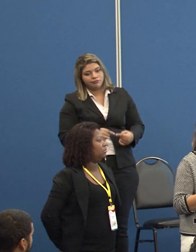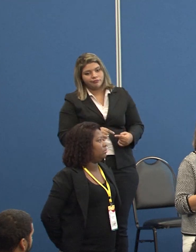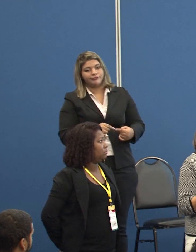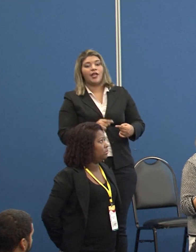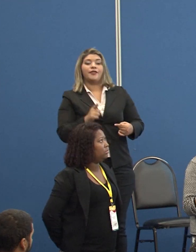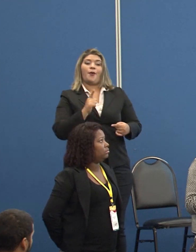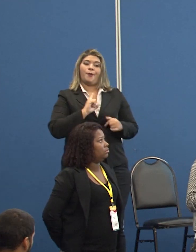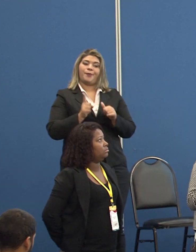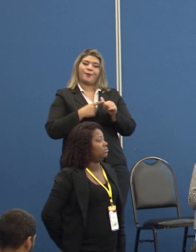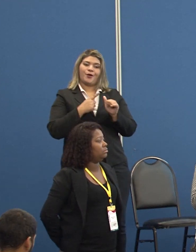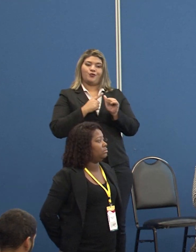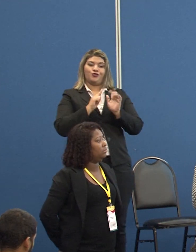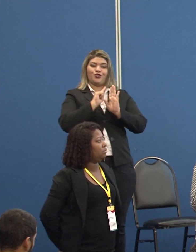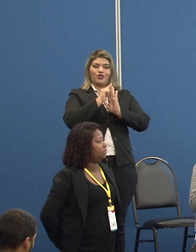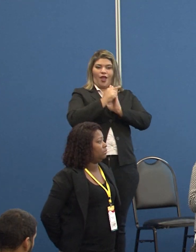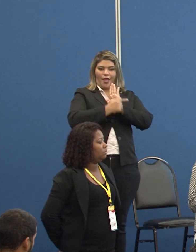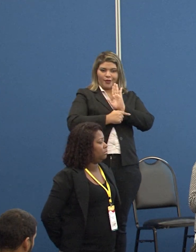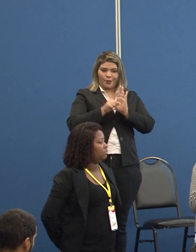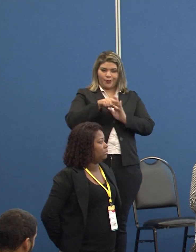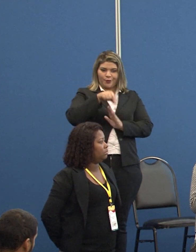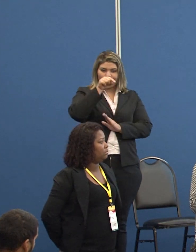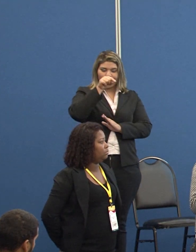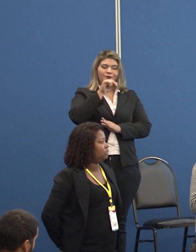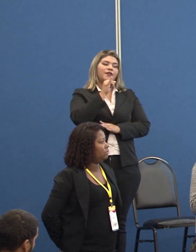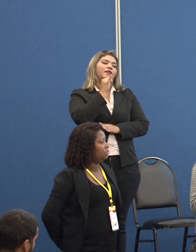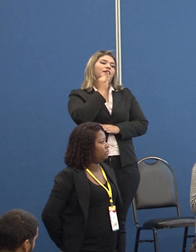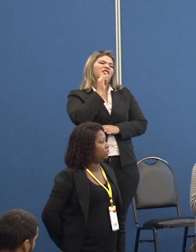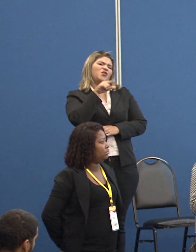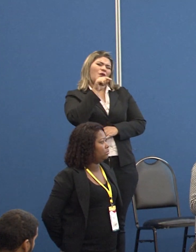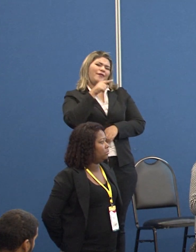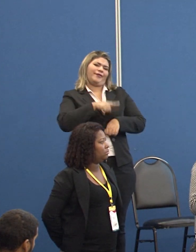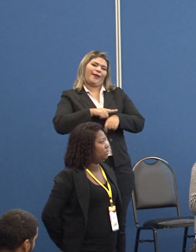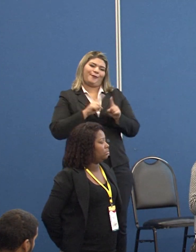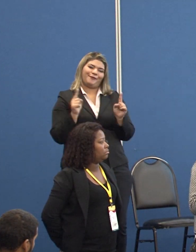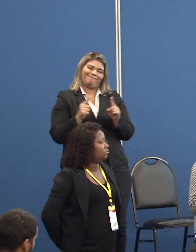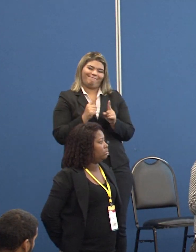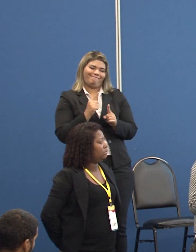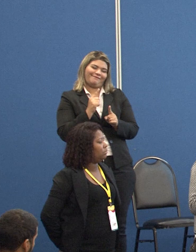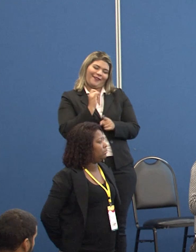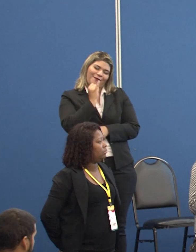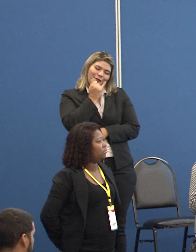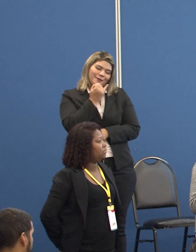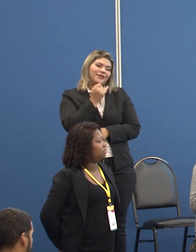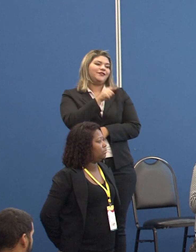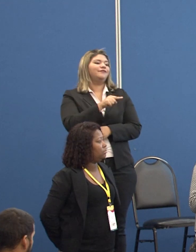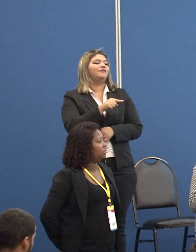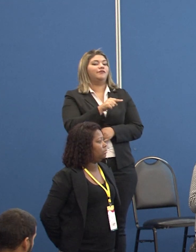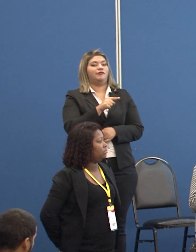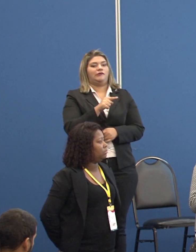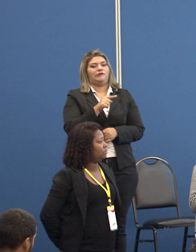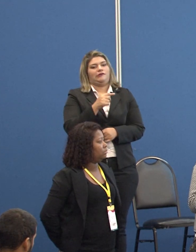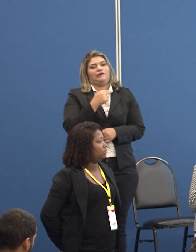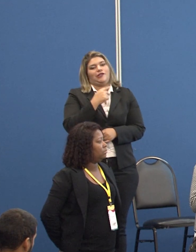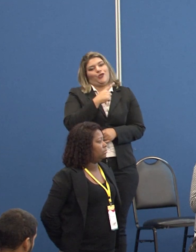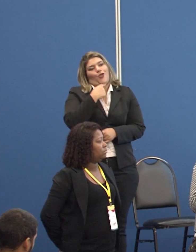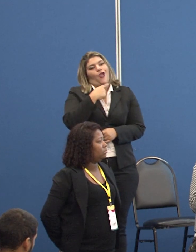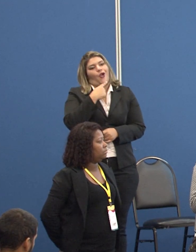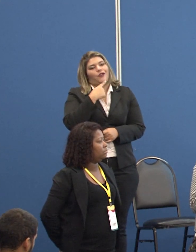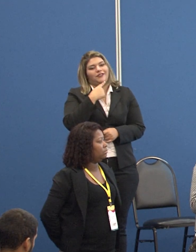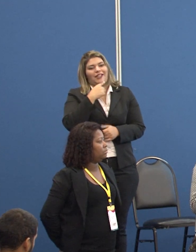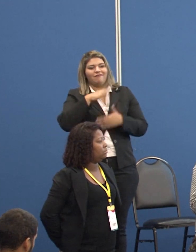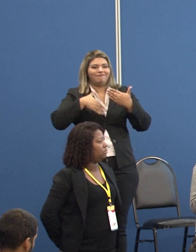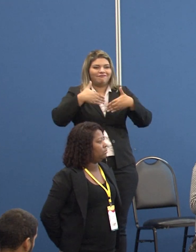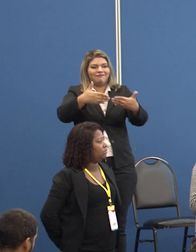gênero textual. Então, aqui nós escolhemos, por exemplo, né, como o tempo está curto, infelizmente, não dá para a gente construir tudo, mas se